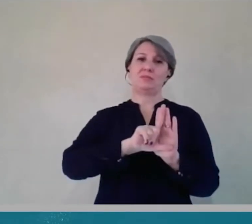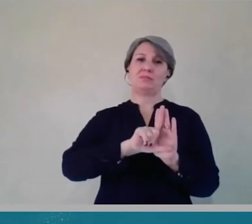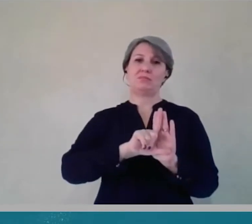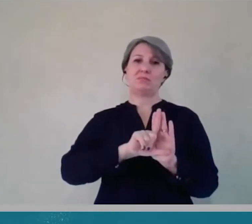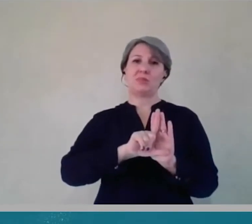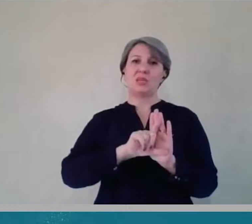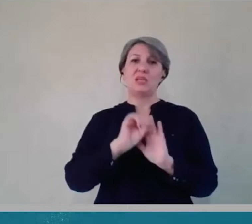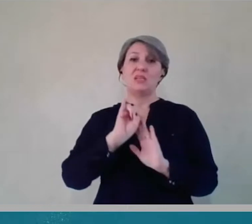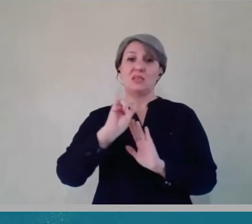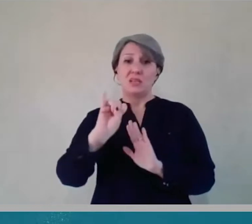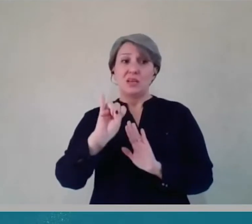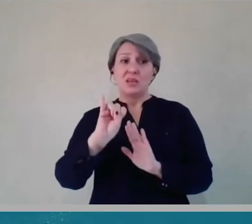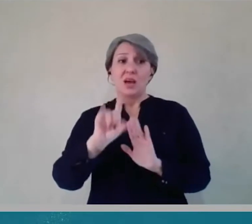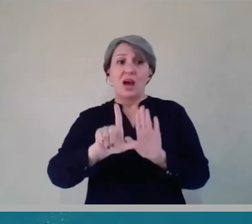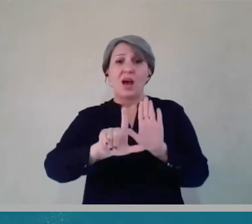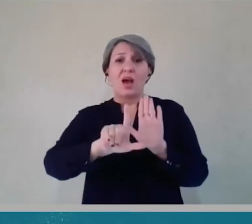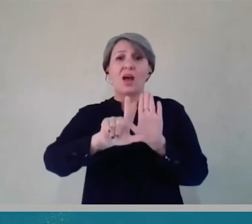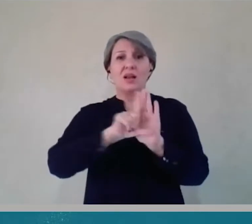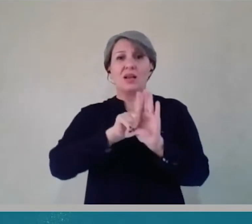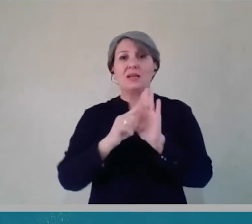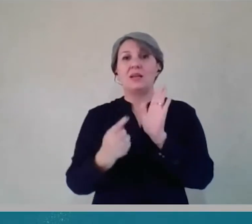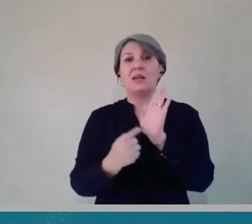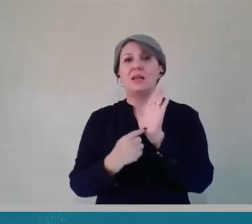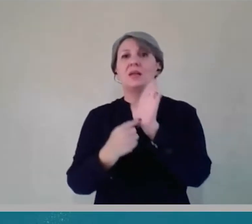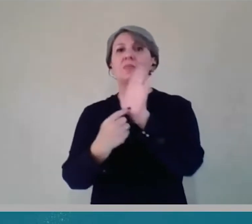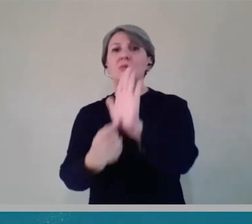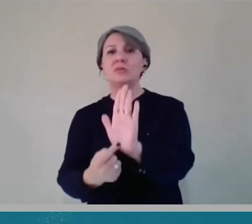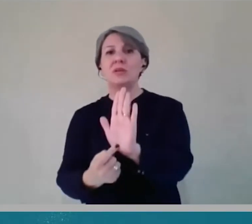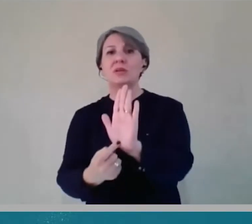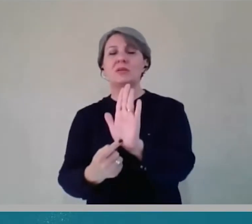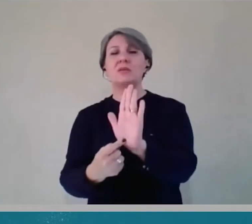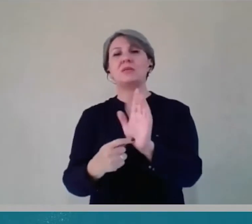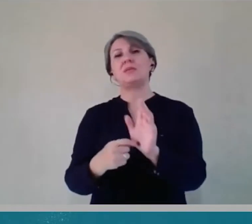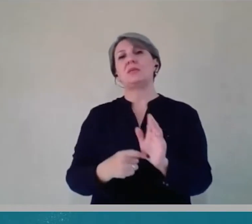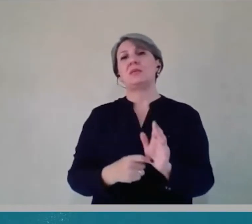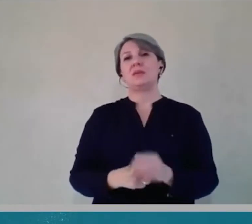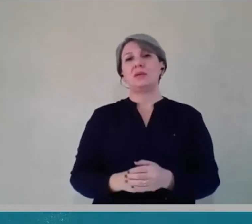não dissera, não cobiçarás.